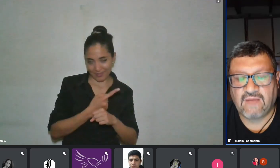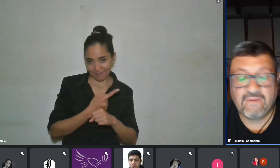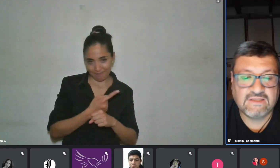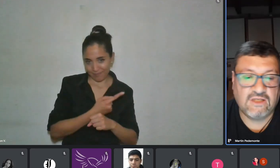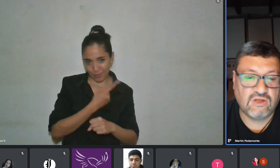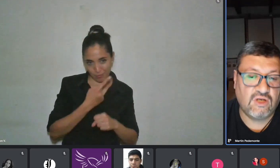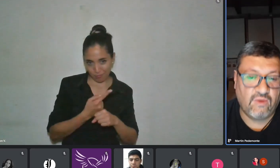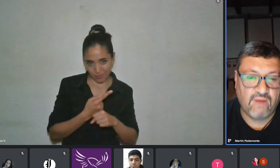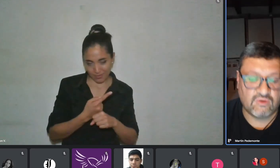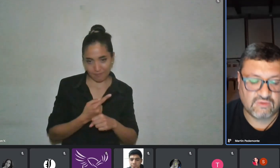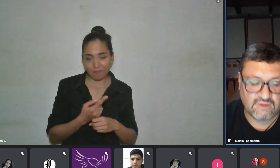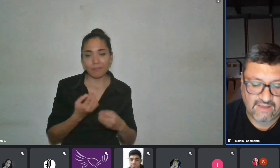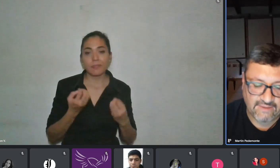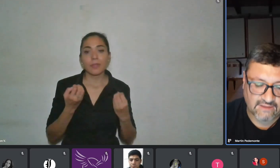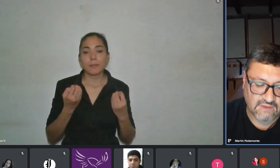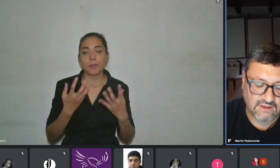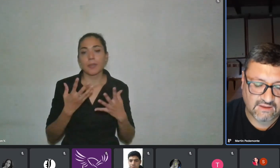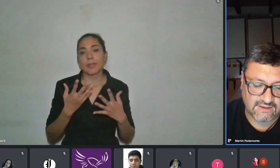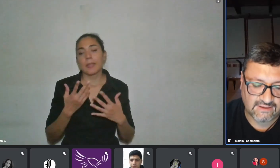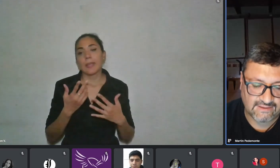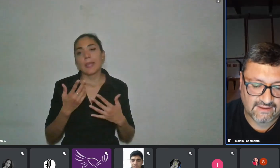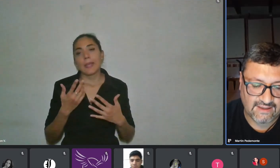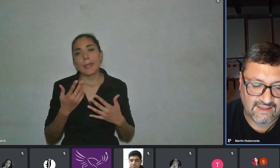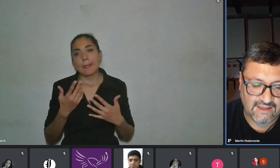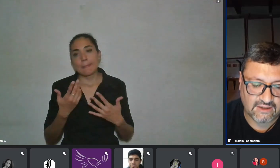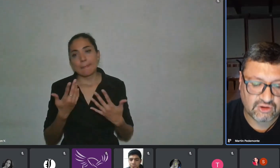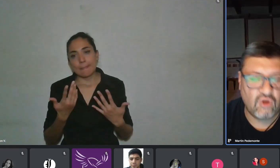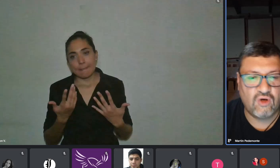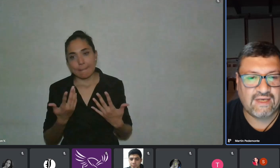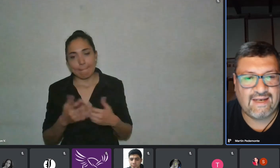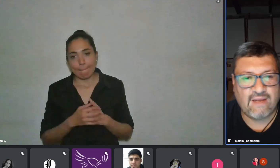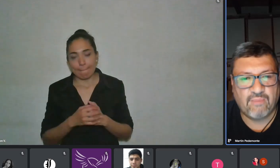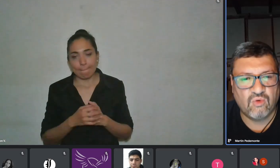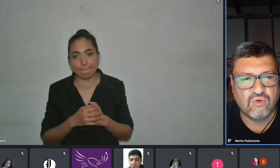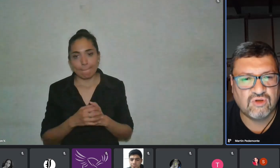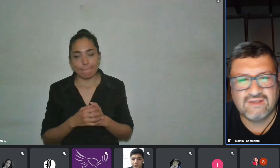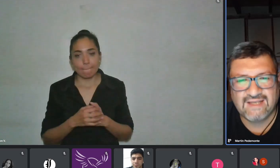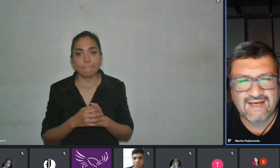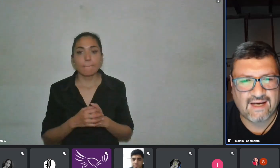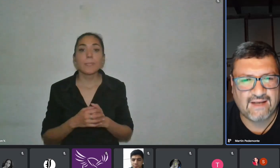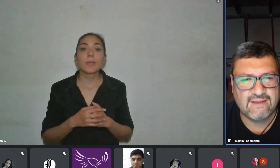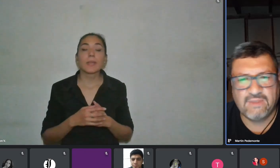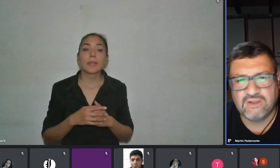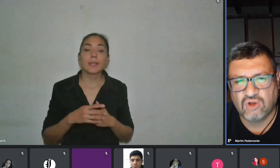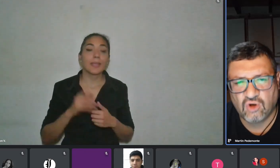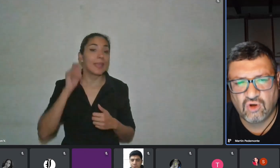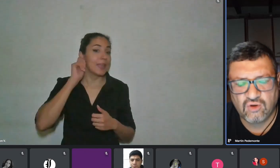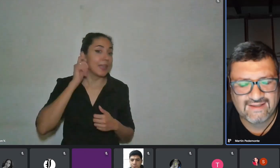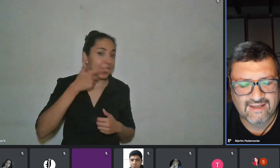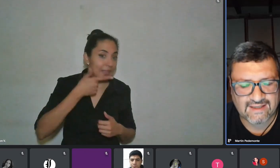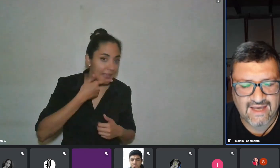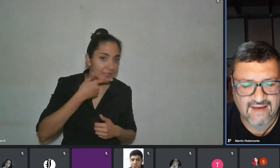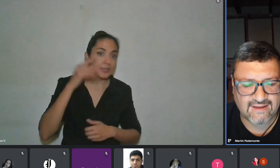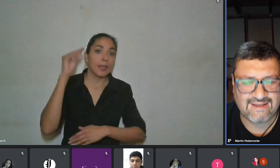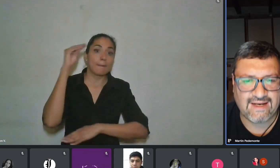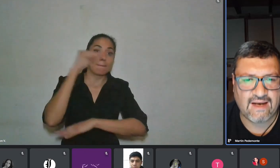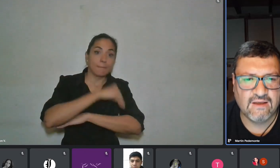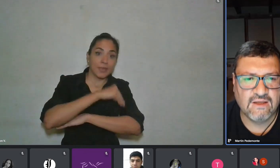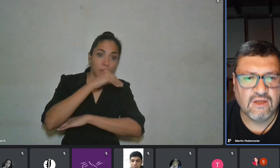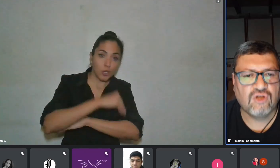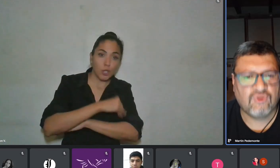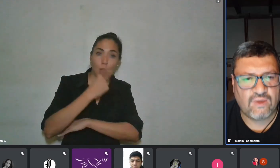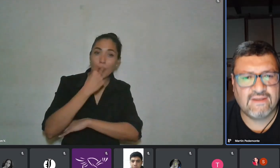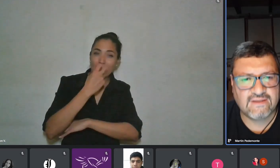Porque, a ver, si lo vemos, a ver, todo lo que es la producción de gas, de petróleo y de energía en